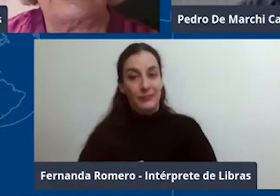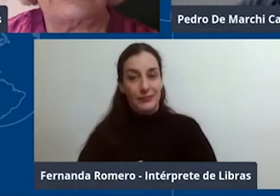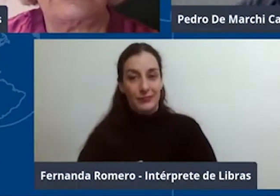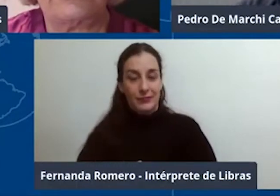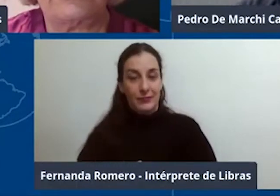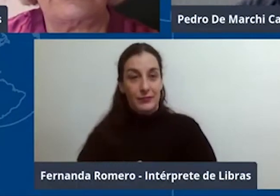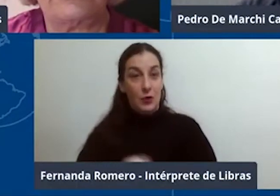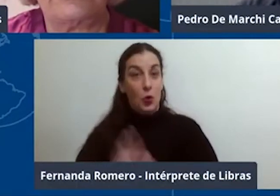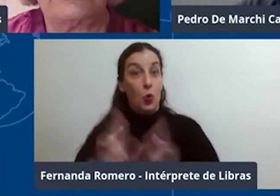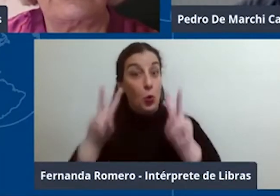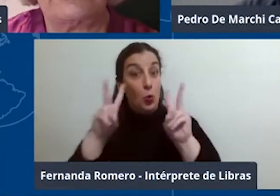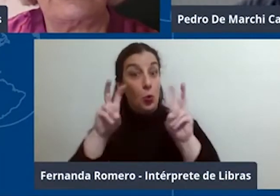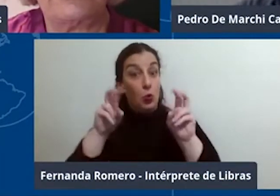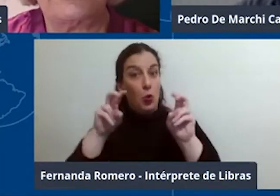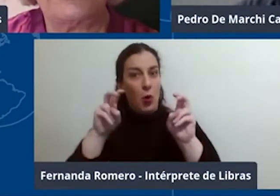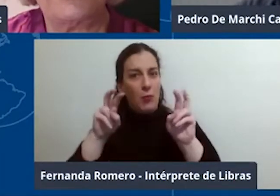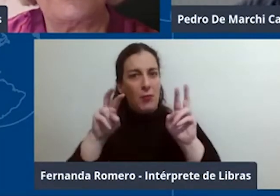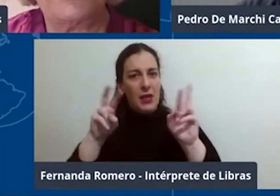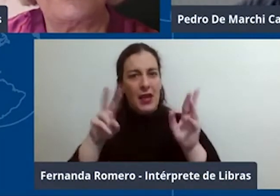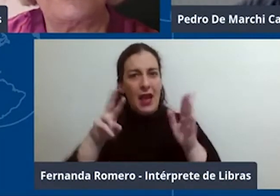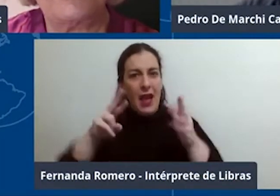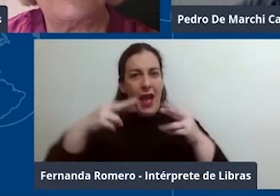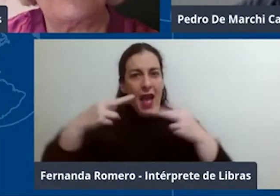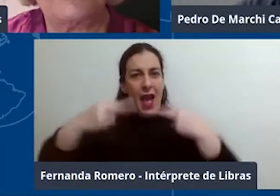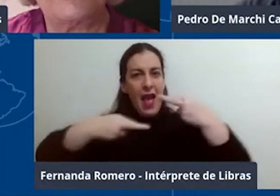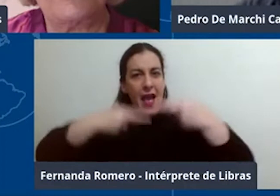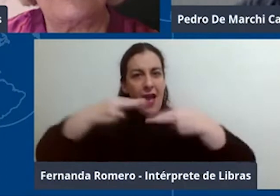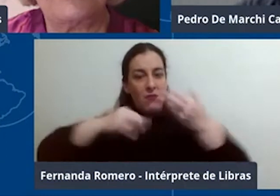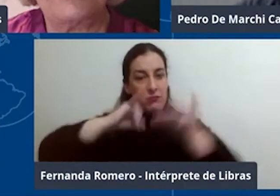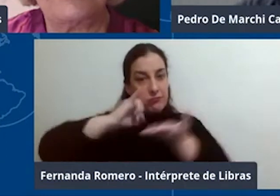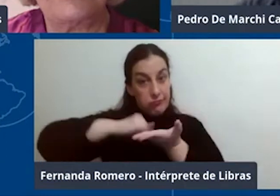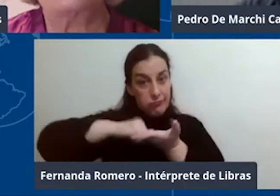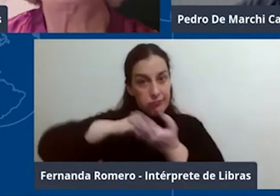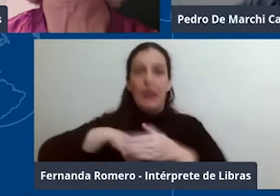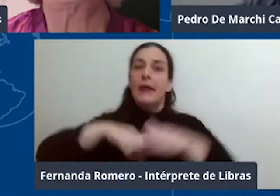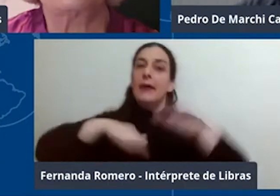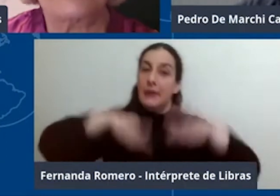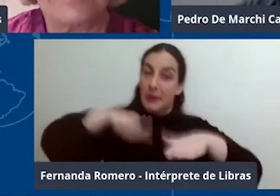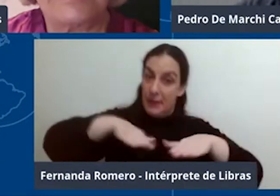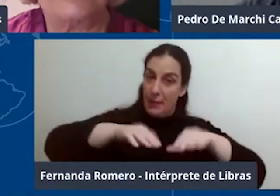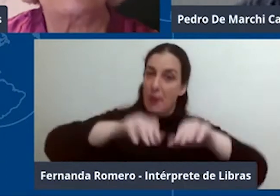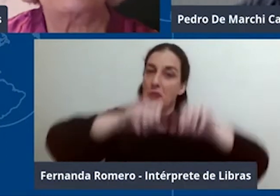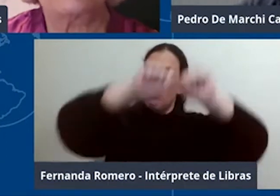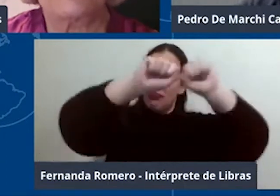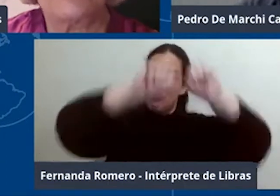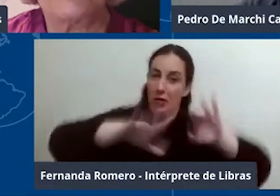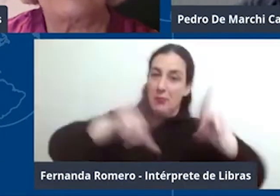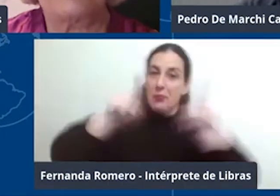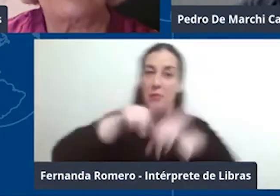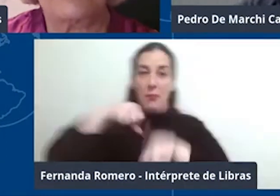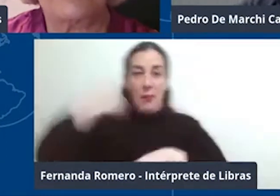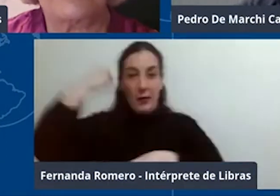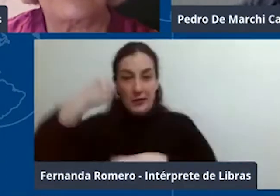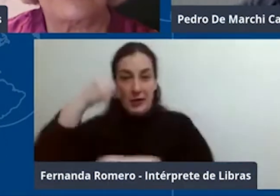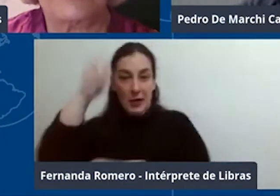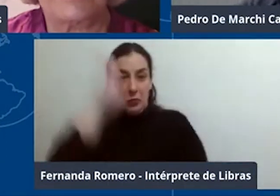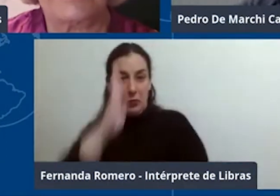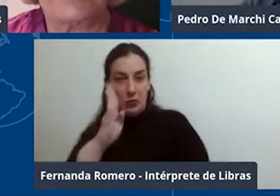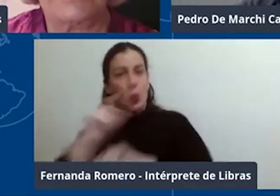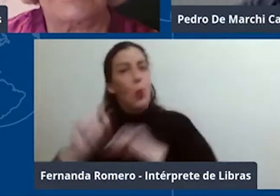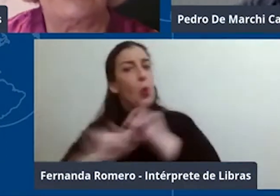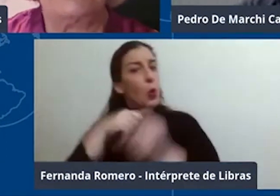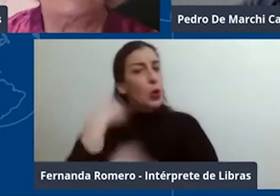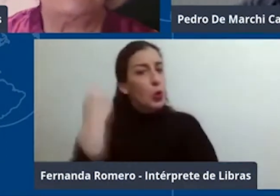respeito da reforma tributária, né, que ela depende da Câmara e do Senado Federal. E o que o Estado do Rio Grande do Sul pode fazer para